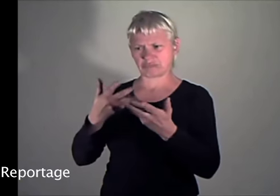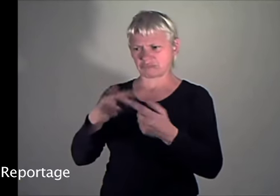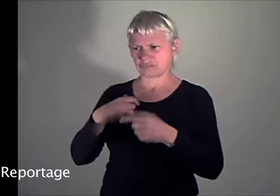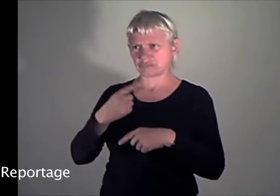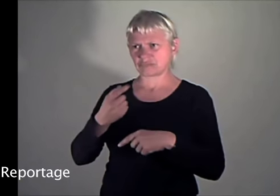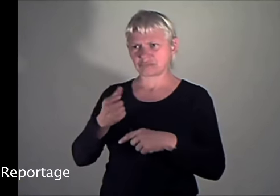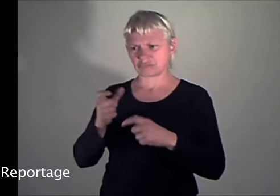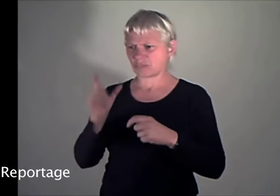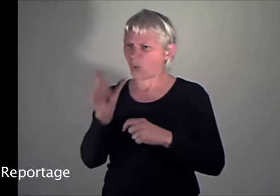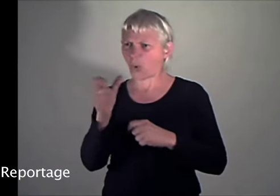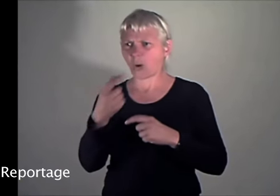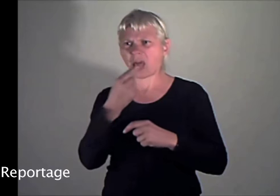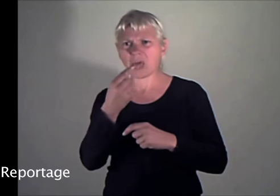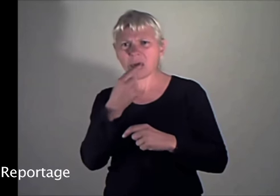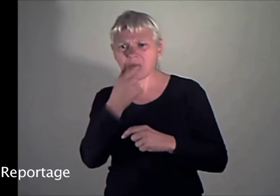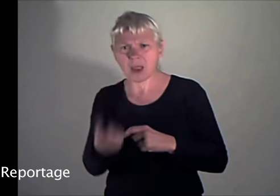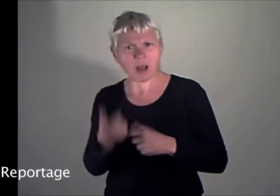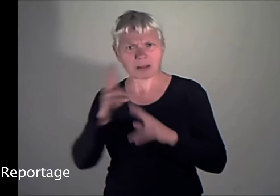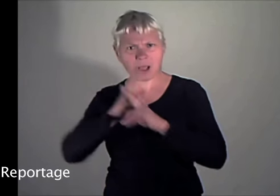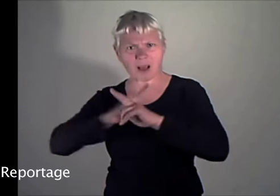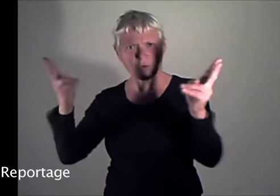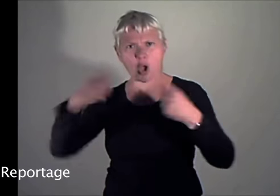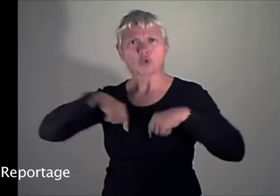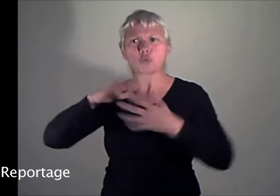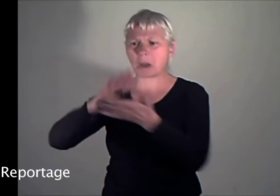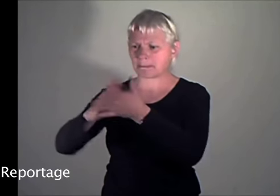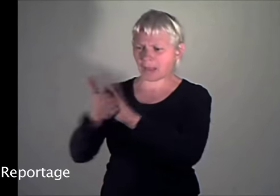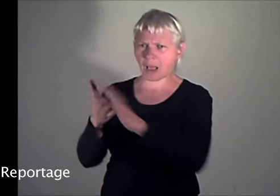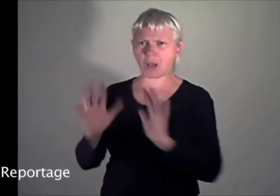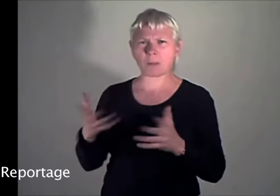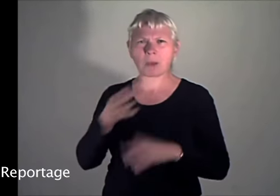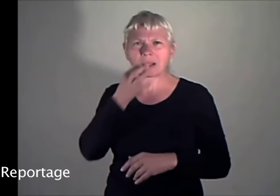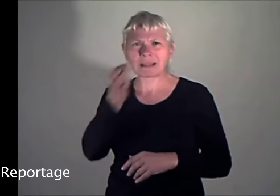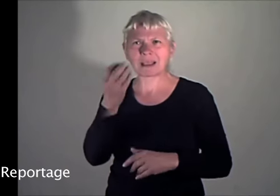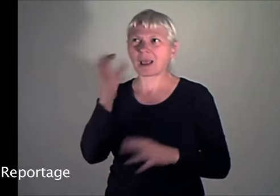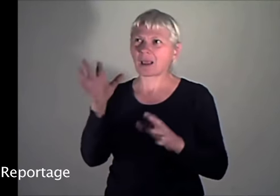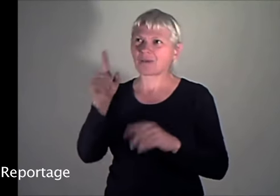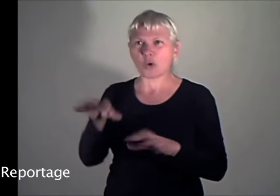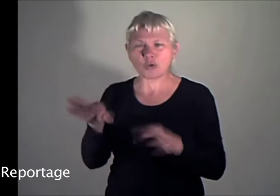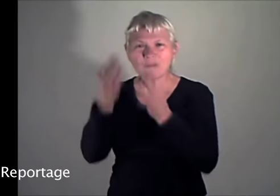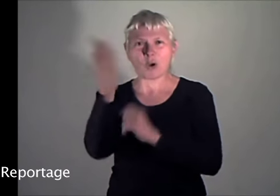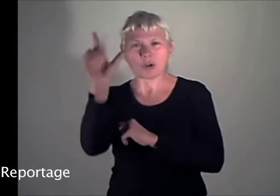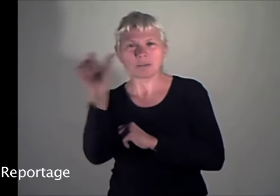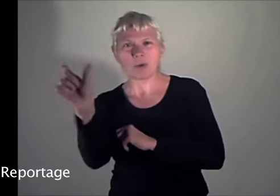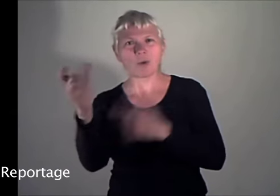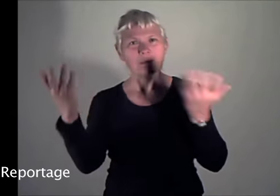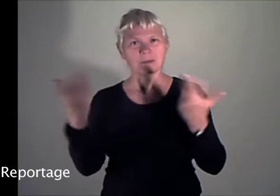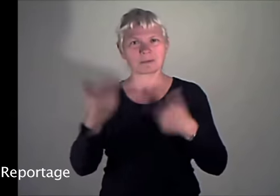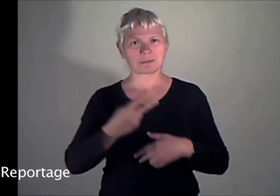la langue. Nous, on s'en fout de l'organe de la langue. Nous, c'est les mains, en fait. Alors, comment on pourrait dire tu